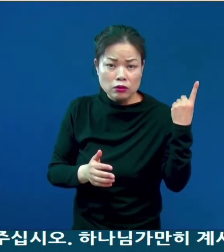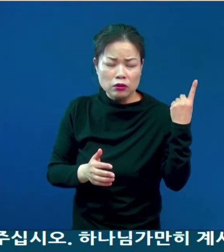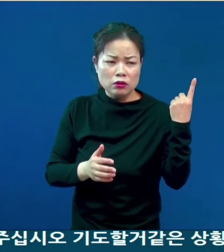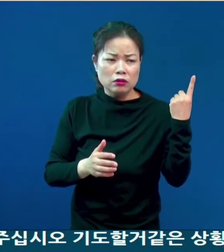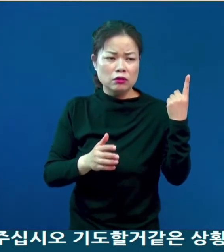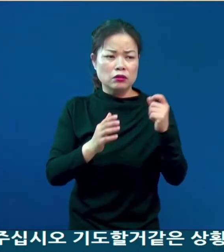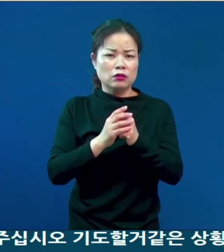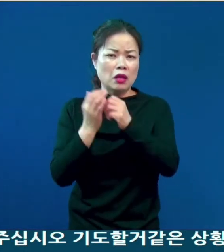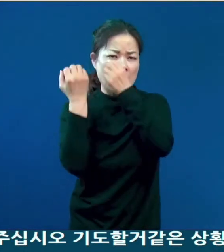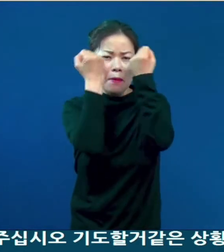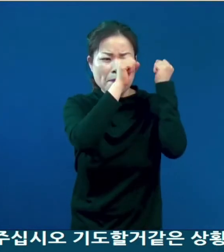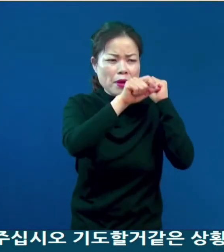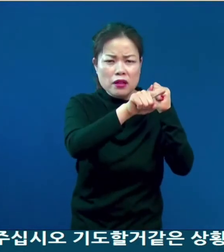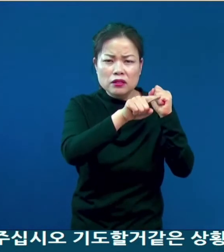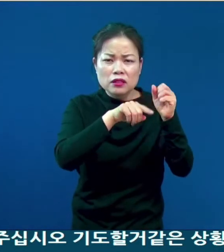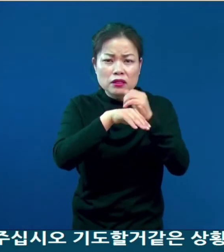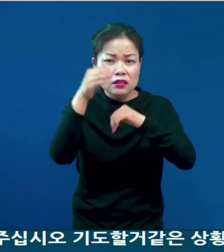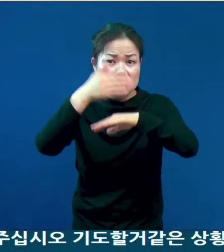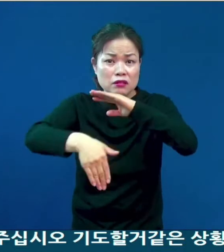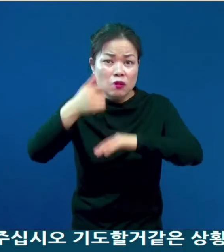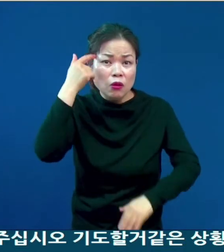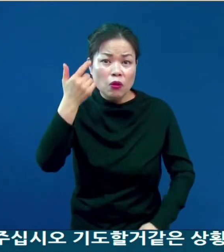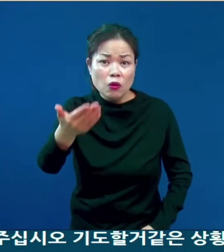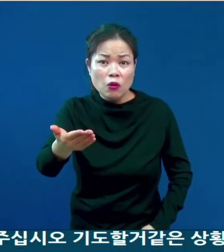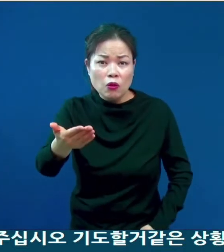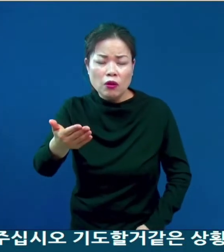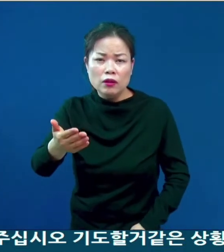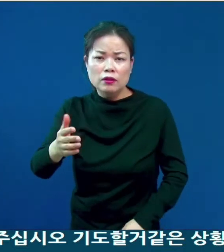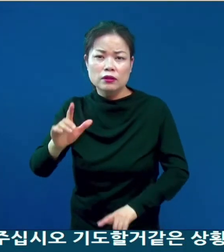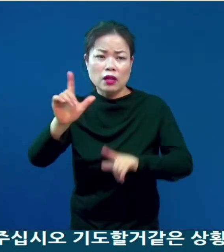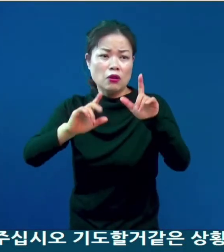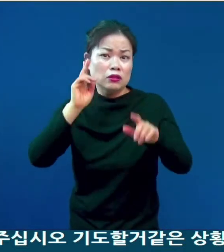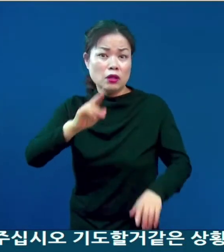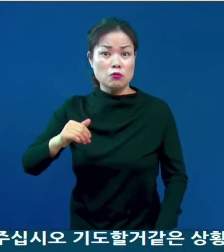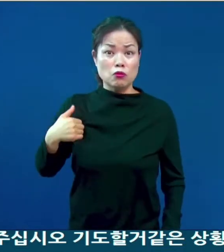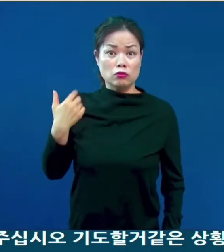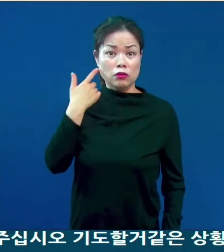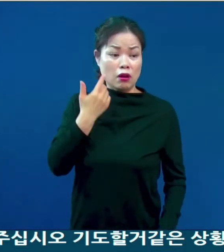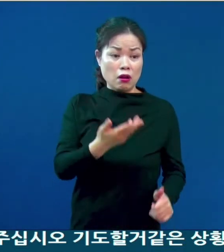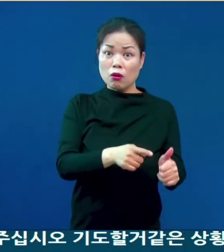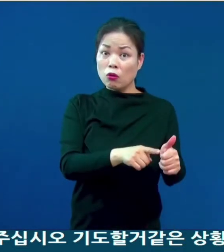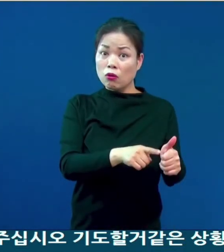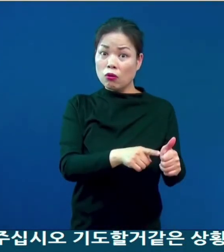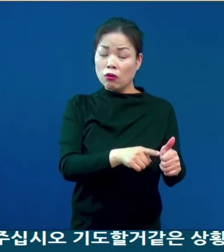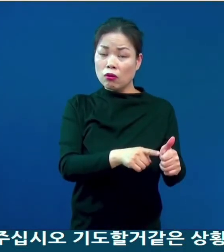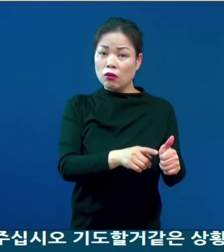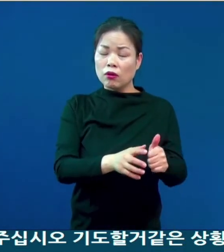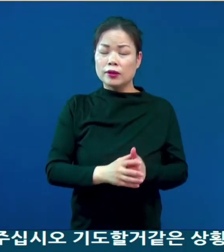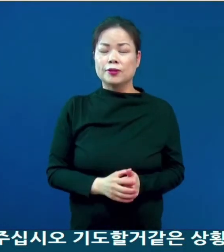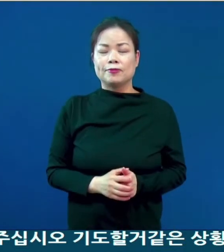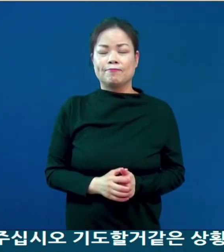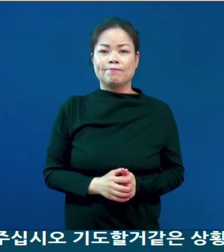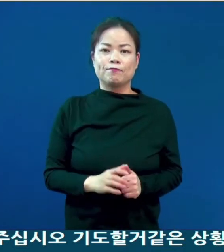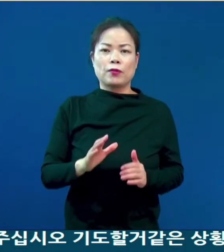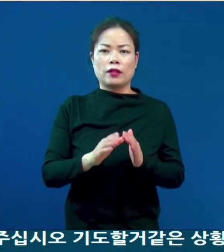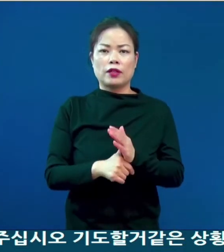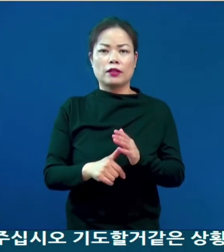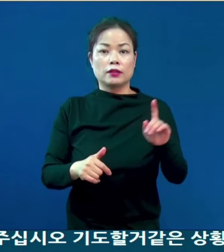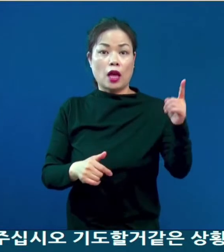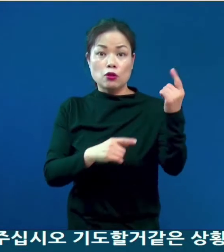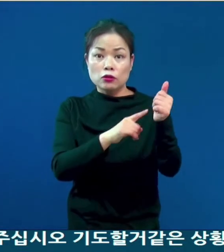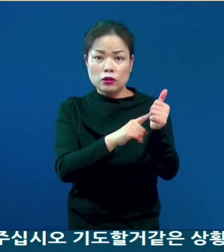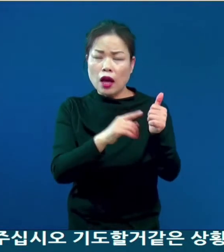현실 회피용으로 이렇게 기도한 걸까요? 아니면 상황의 심각성을 아직도 모르고 있는 걸까요? 또한 이때